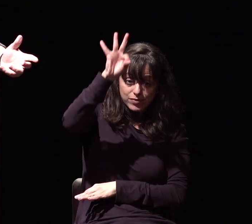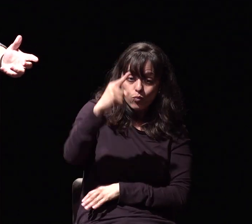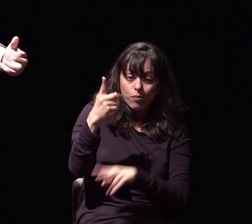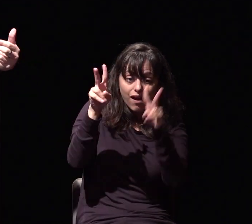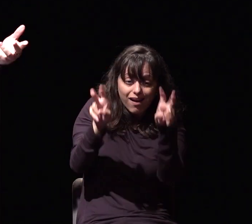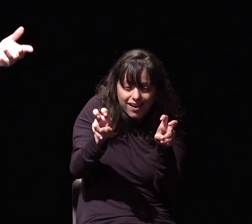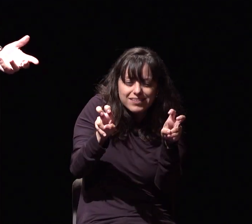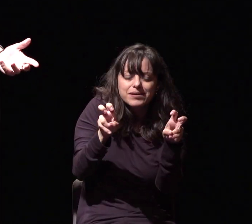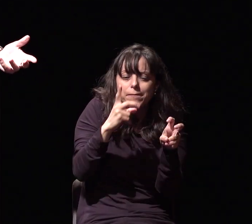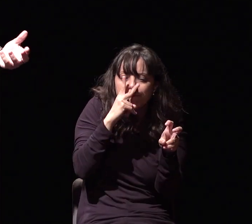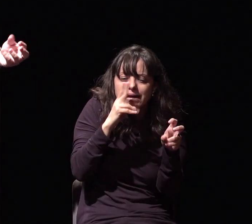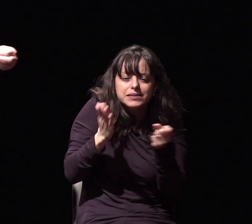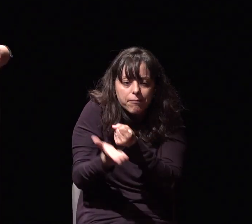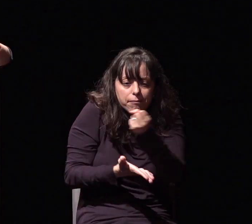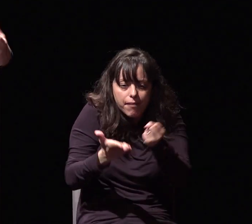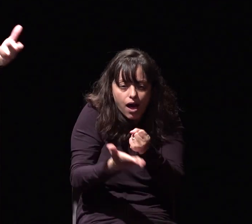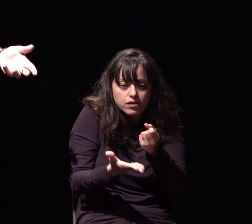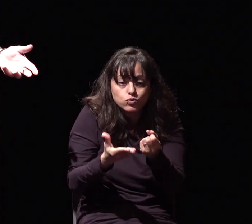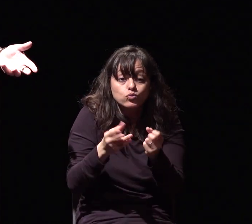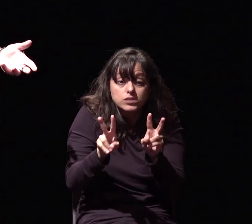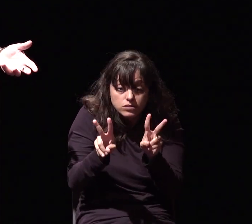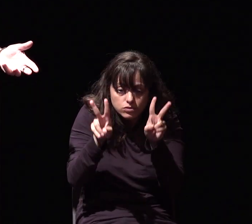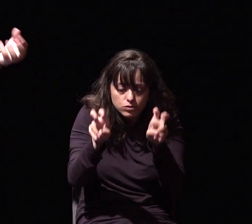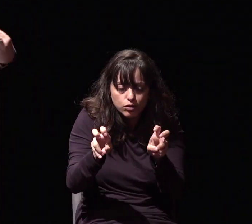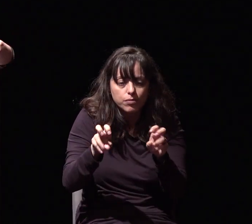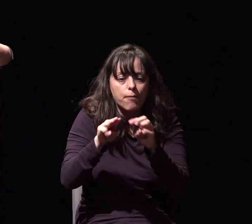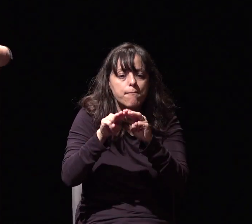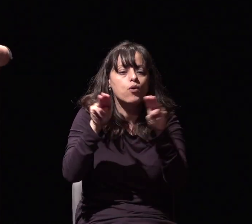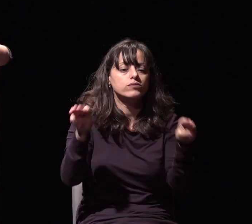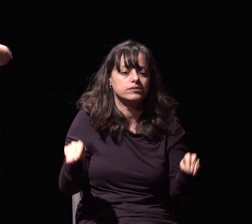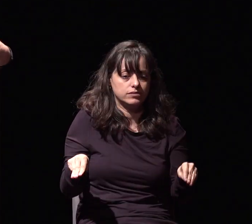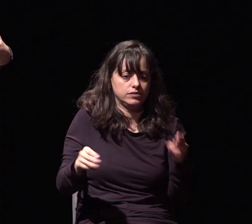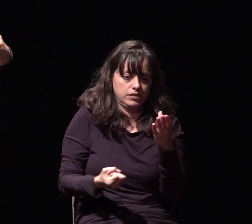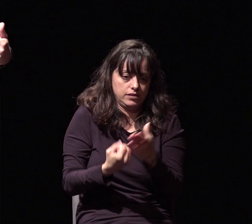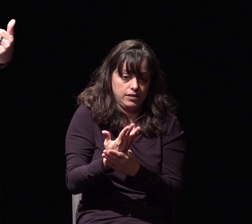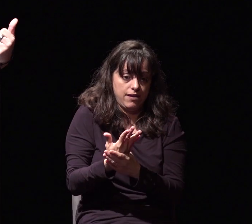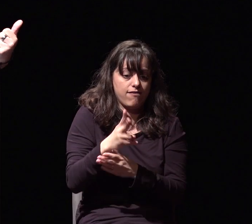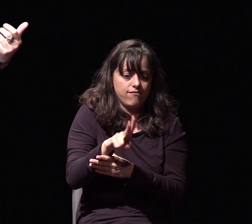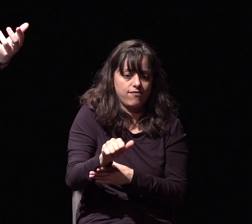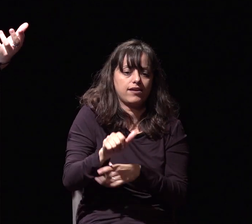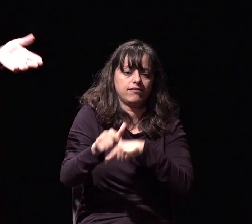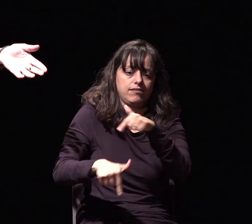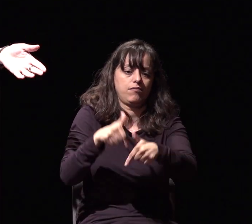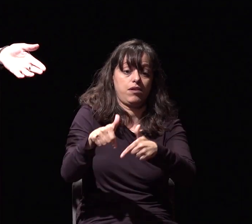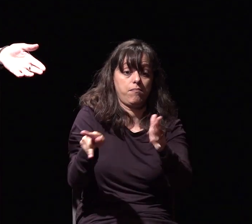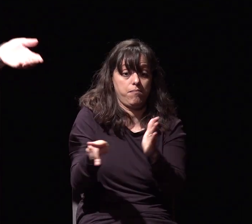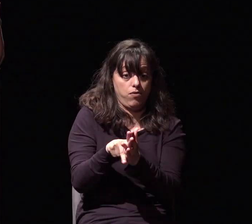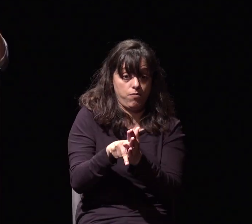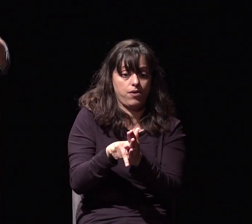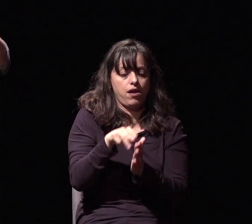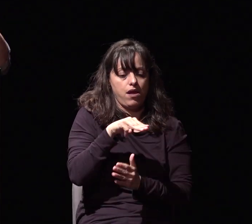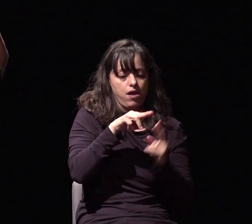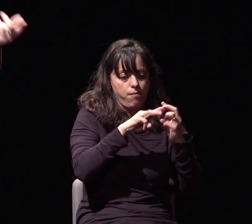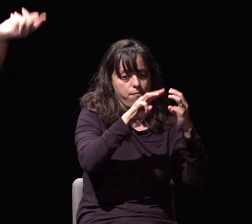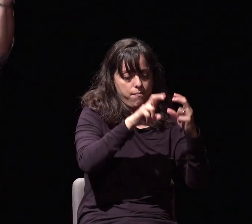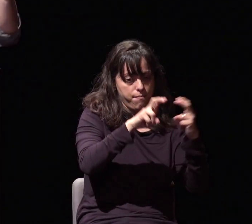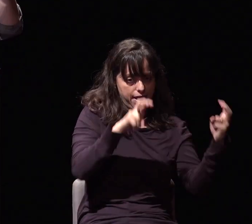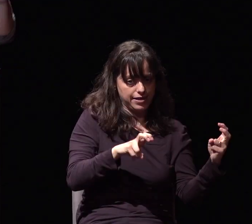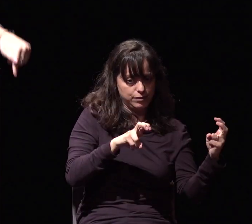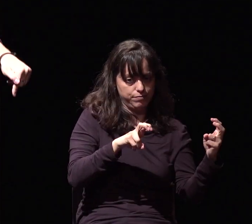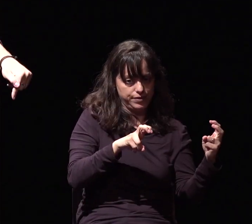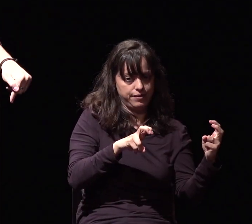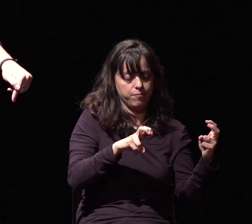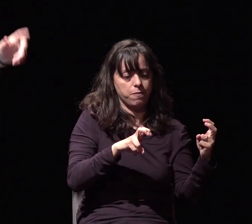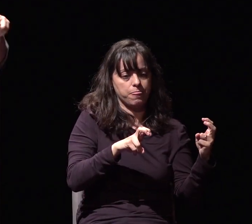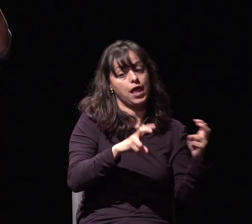constitutiva, digamos assim, do programa museu e do problema de museu, e que vai ser trabalhada tanto no MASP da 7 de abril, como